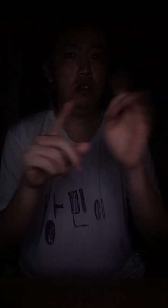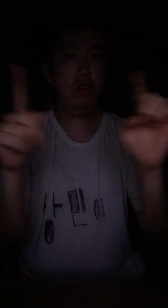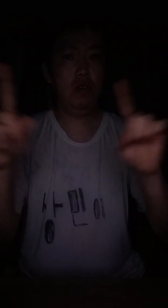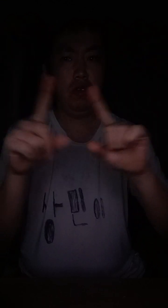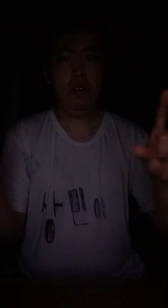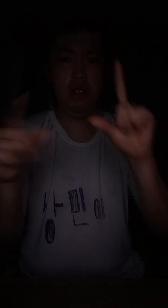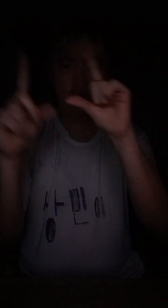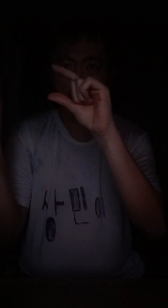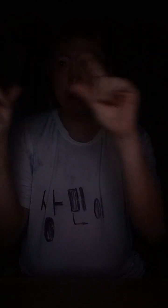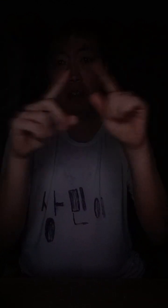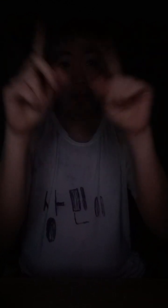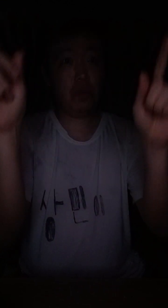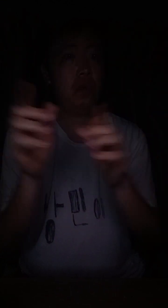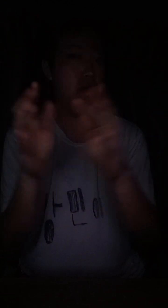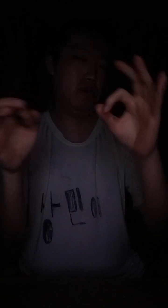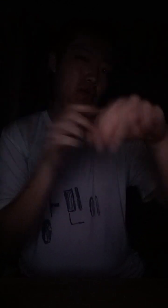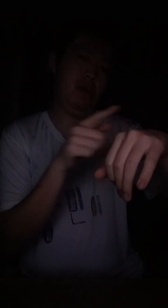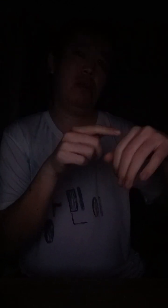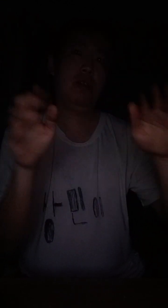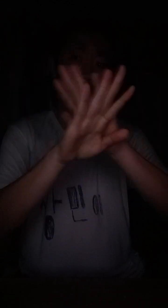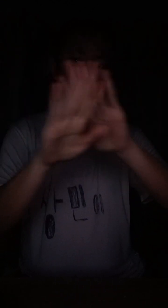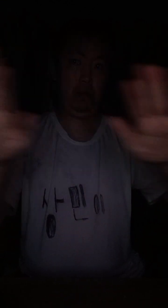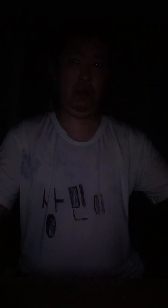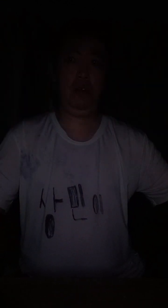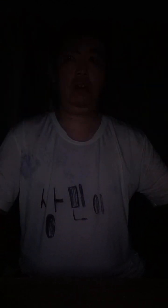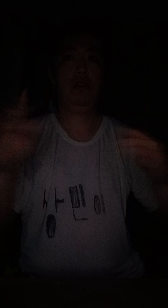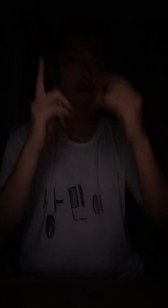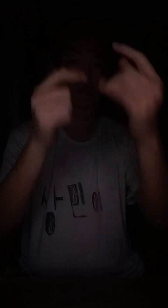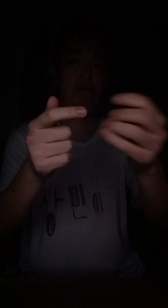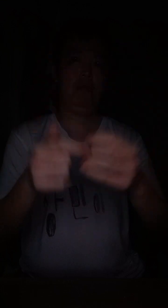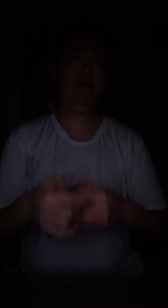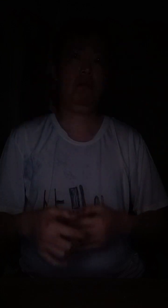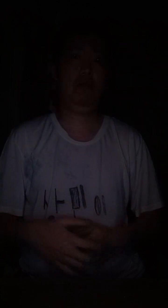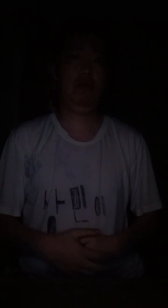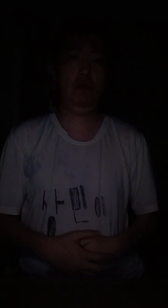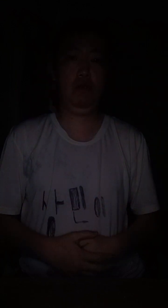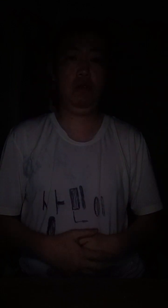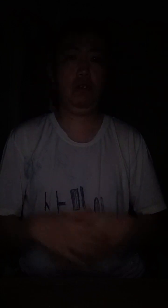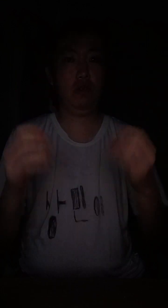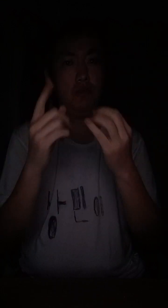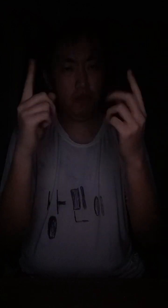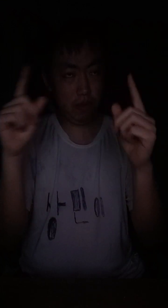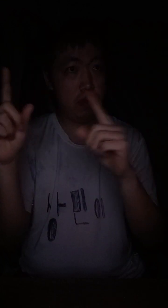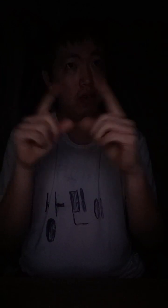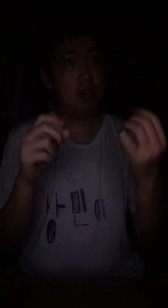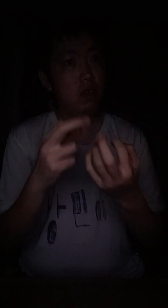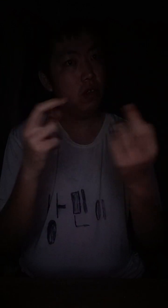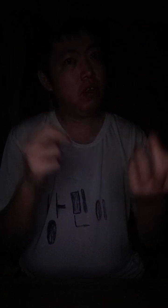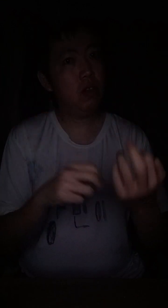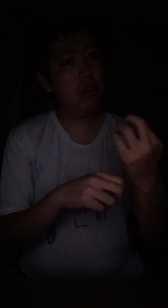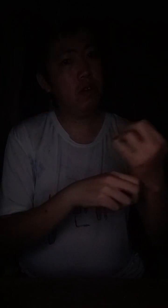불법 촬영물과 관련한 처벌 범위를 넓혀야 한다고 말합니다. 불법 촬영 피해 영상물이 SNS나 P2P